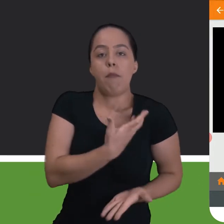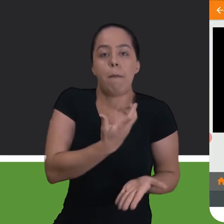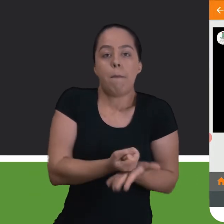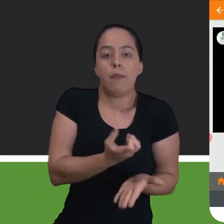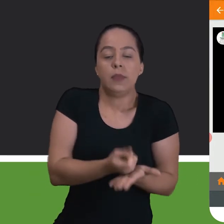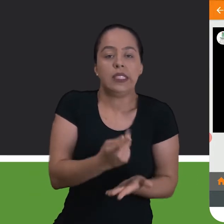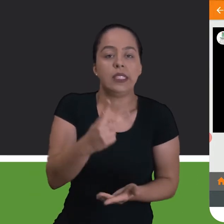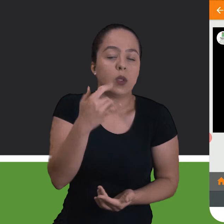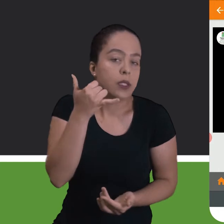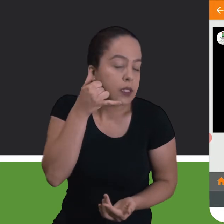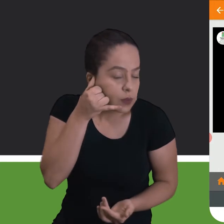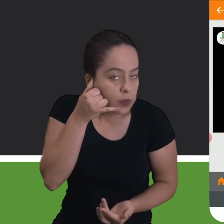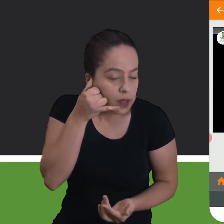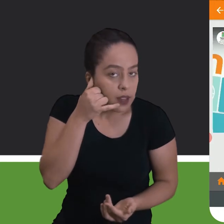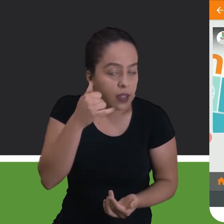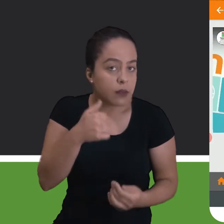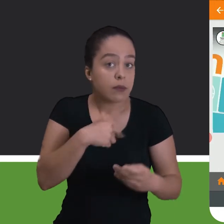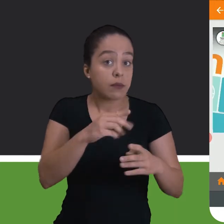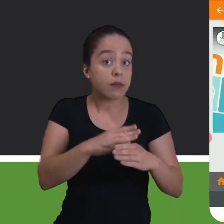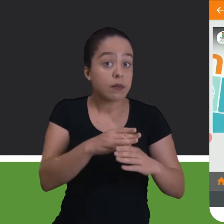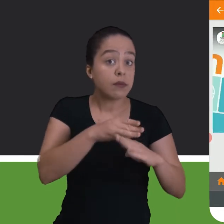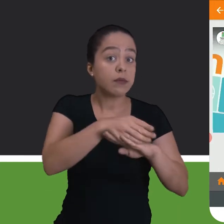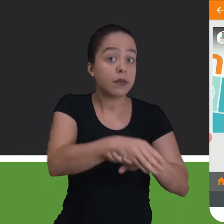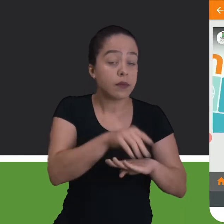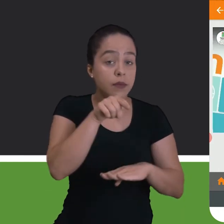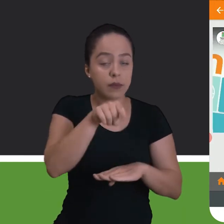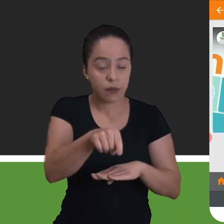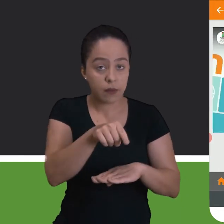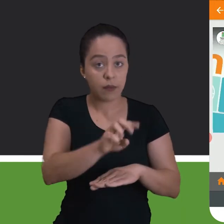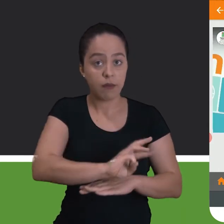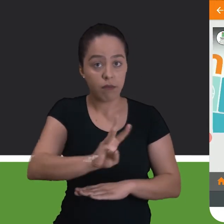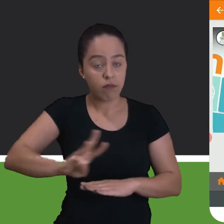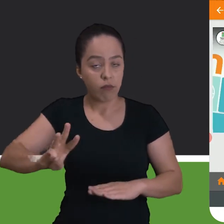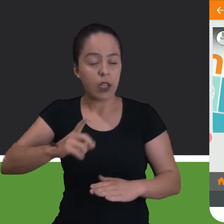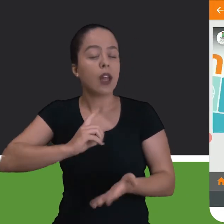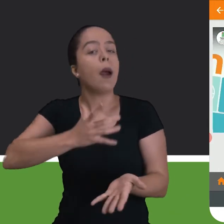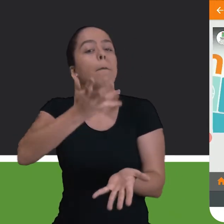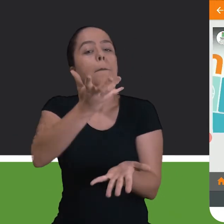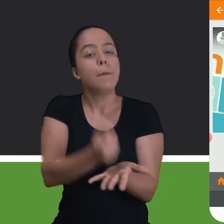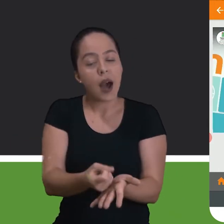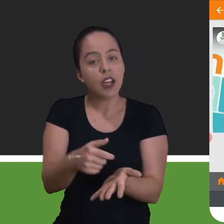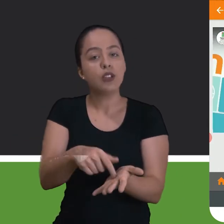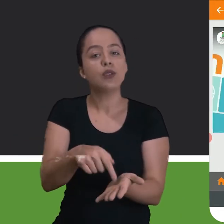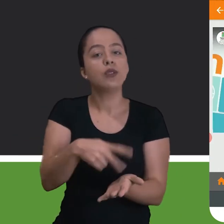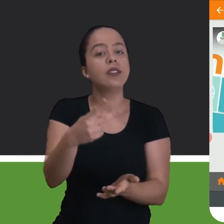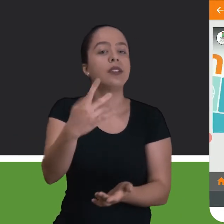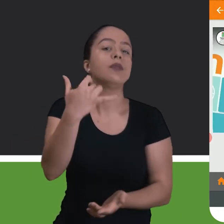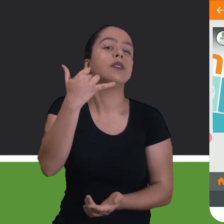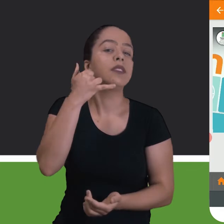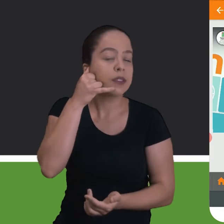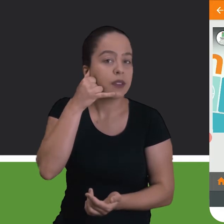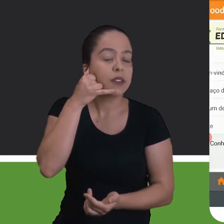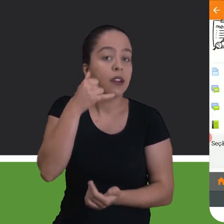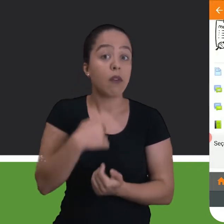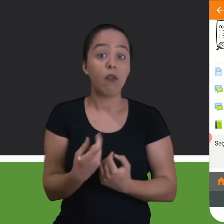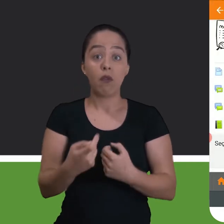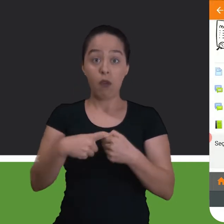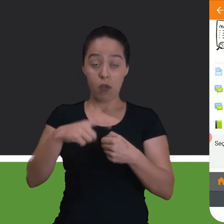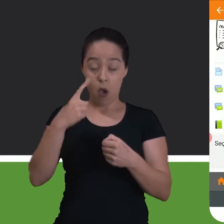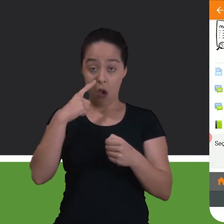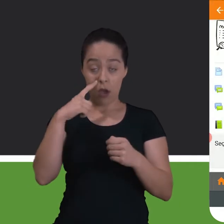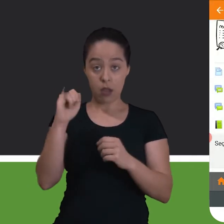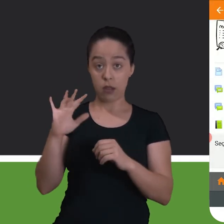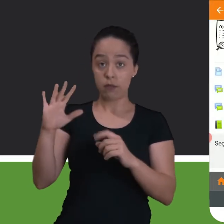para o seu celular essa página olha eu entrei nessa página significa que ele fez download desta página para o seu celular ó